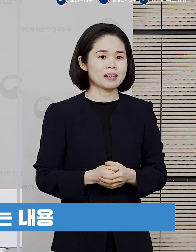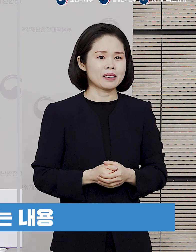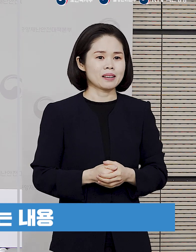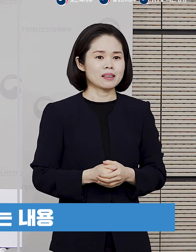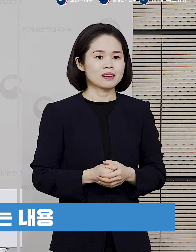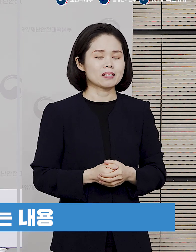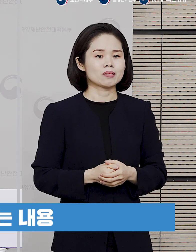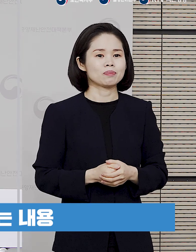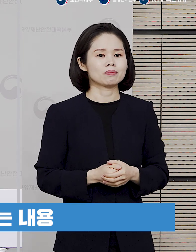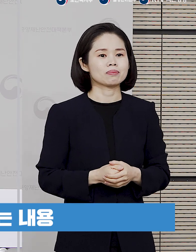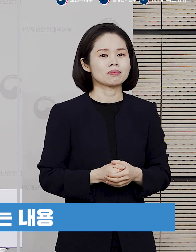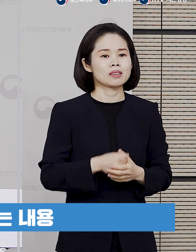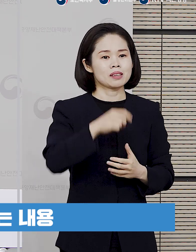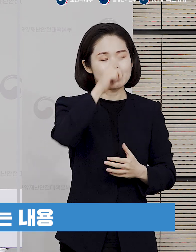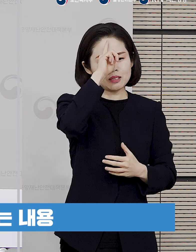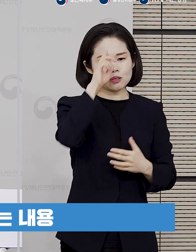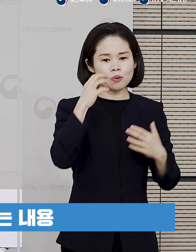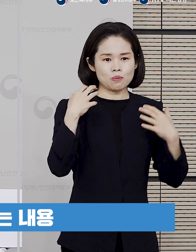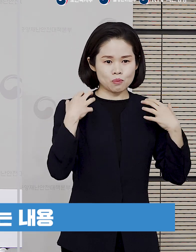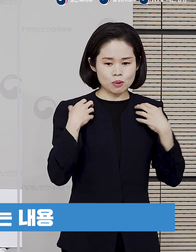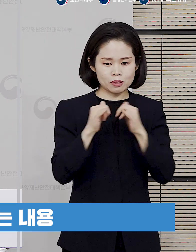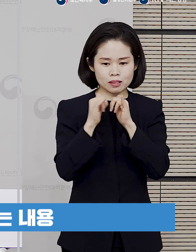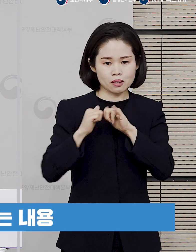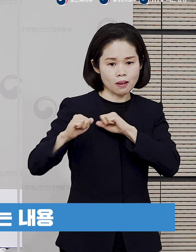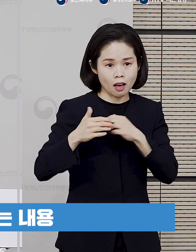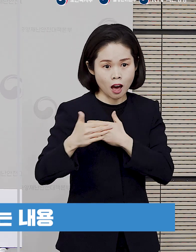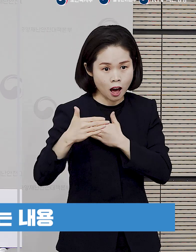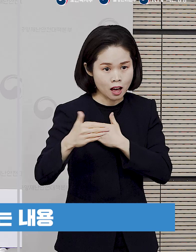그래서 정부에서는 지금 뭐 이것을 아주